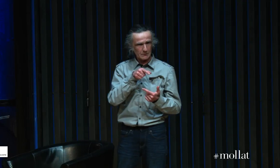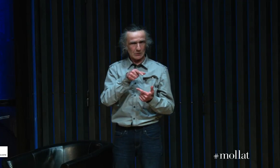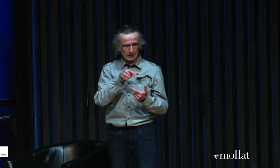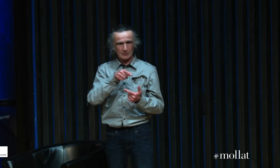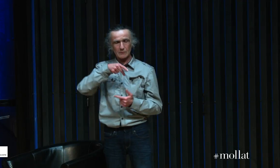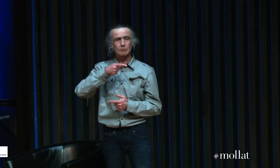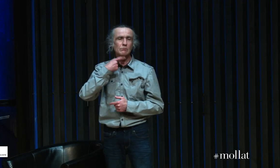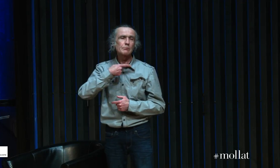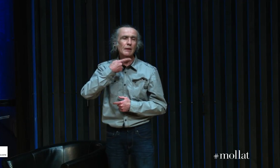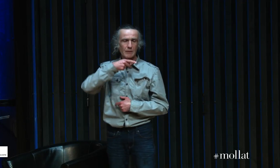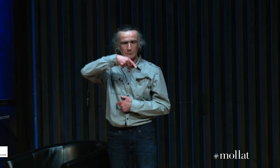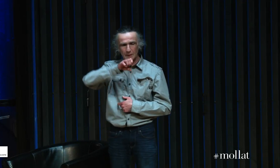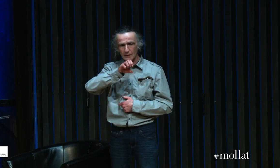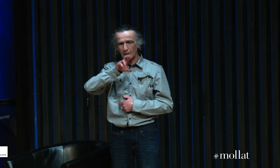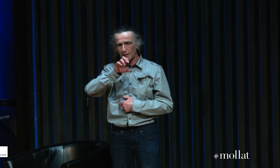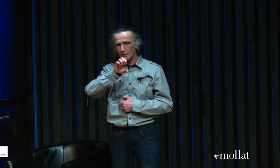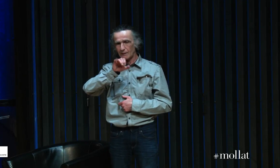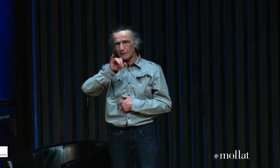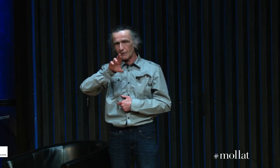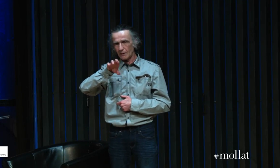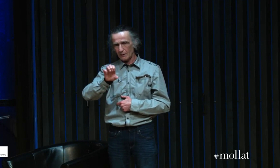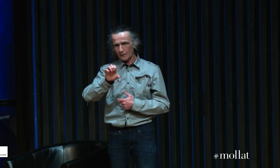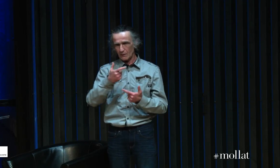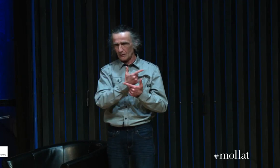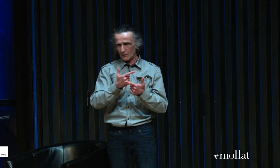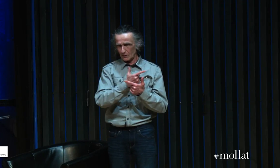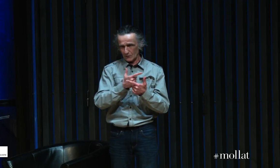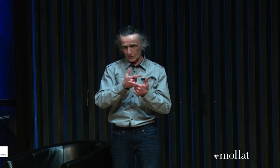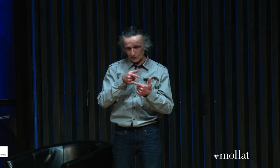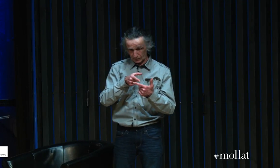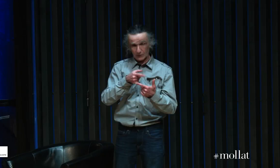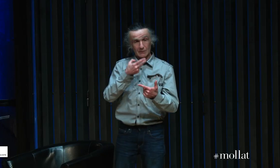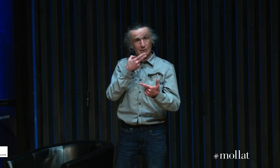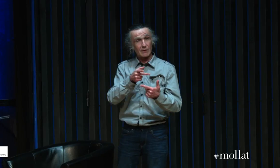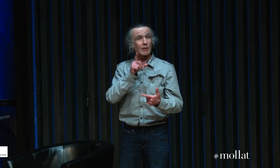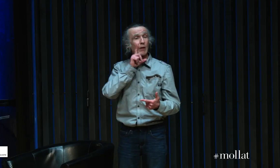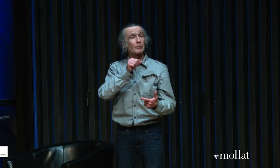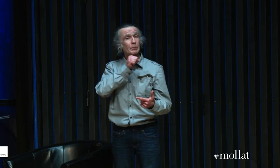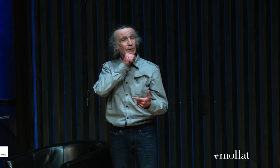très riches qui ont pu organiser ce congrès. Il y avait Perrer. Et